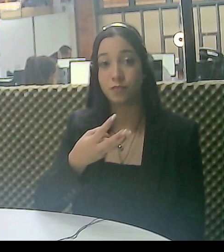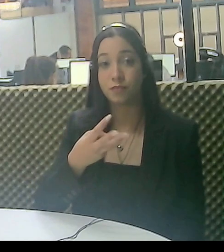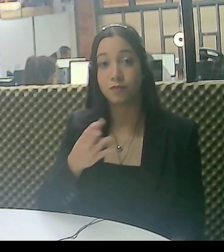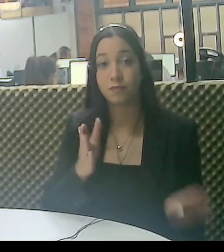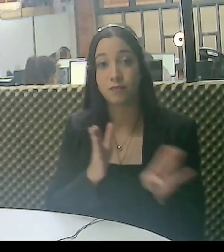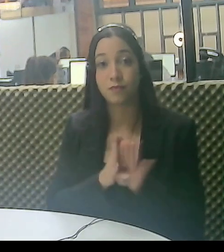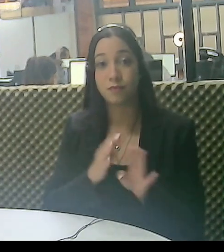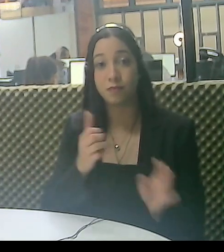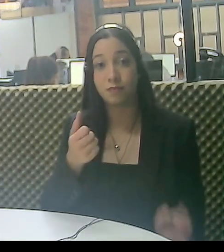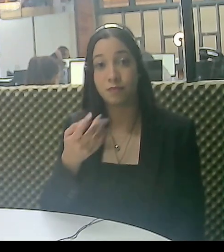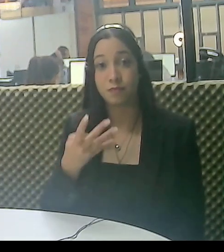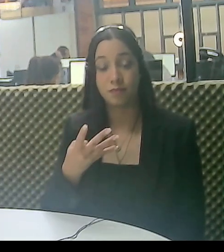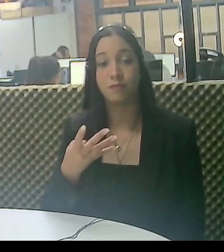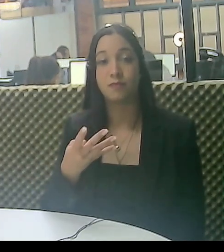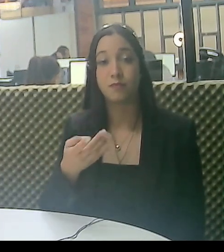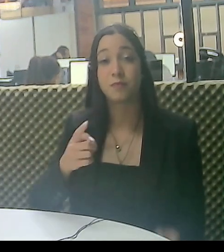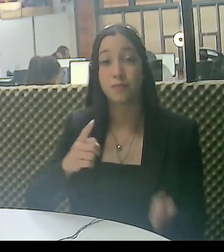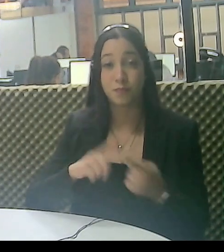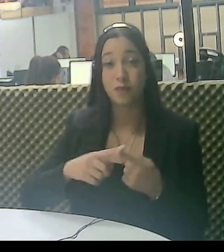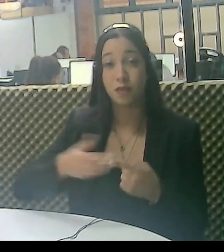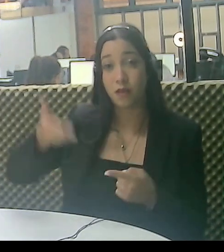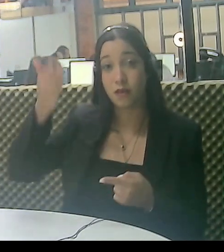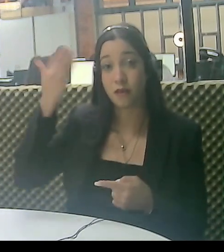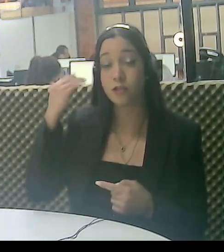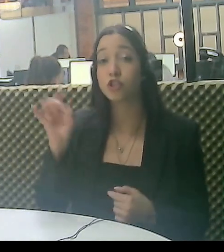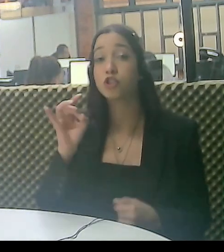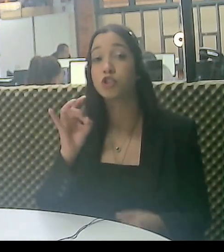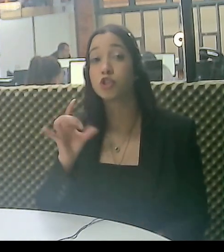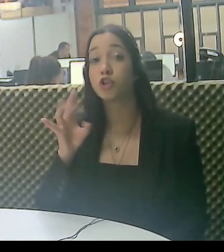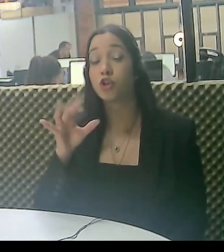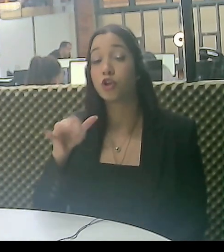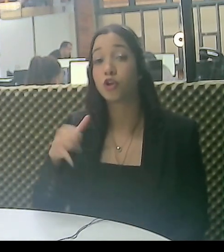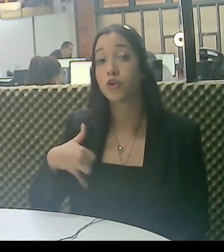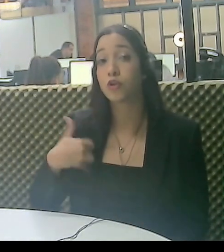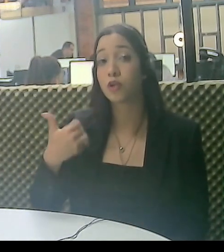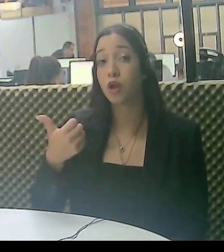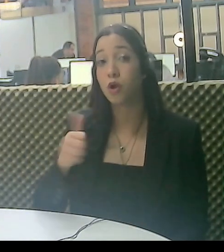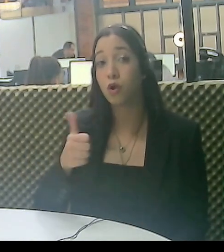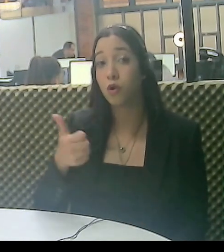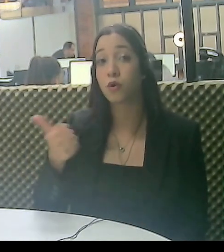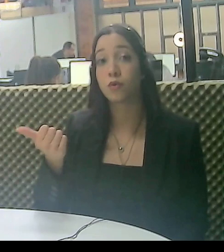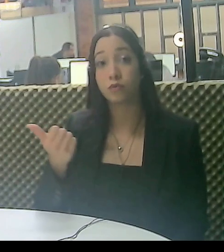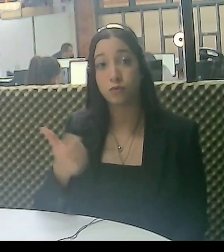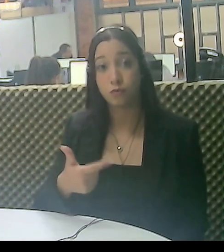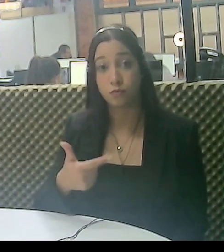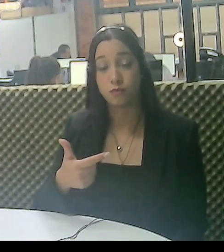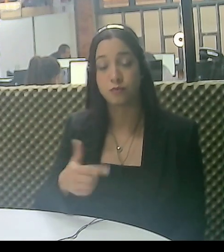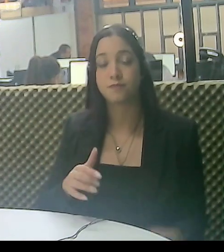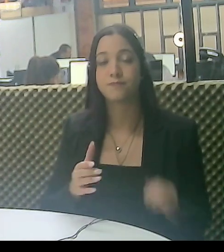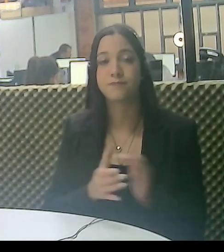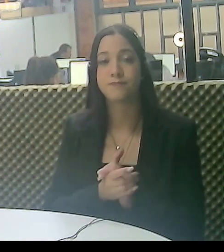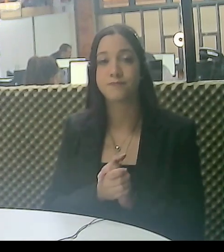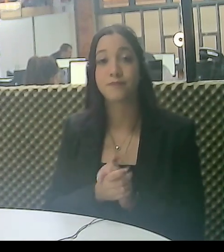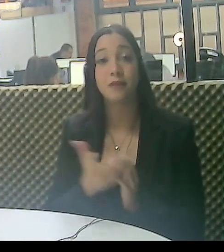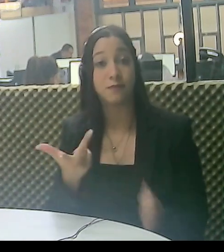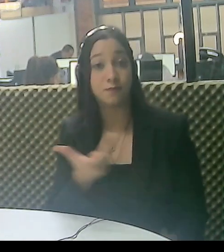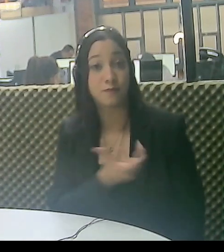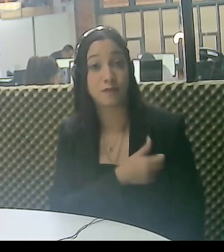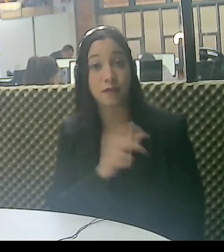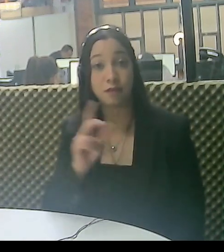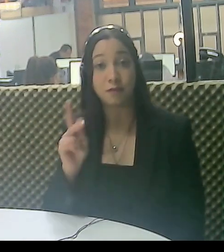14 anos. Antes, as doses eram aplicadas somente em quem tinha 11 e 12 anos. Já para a vacina